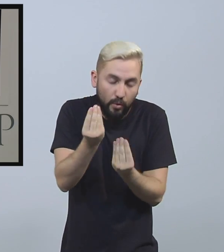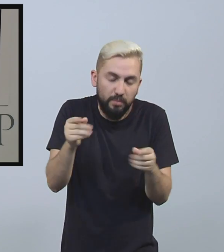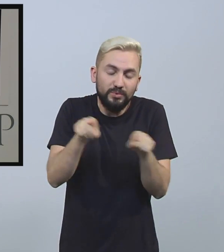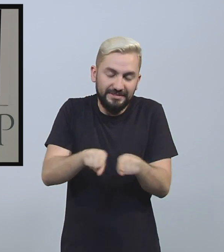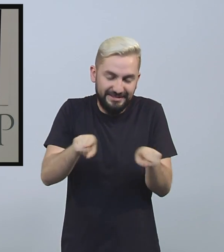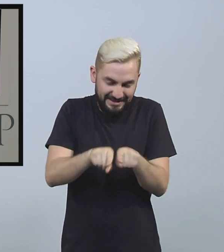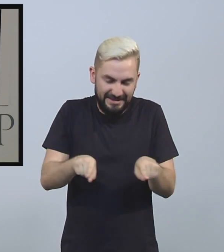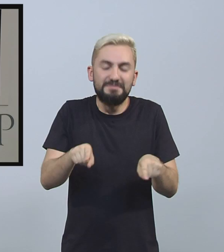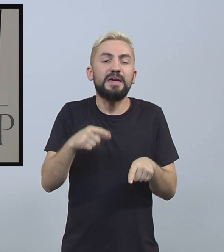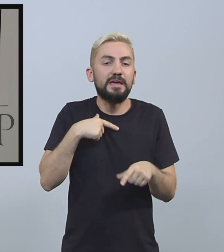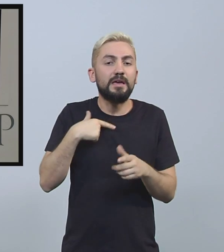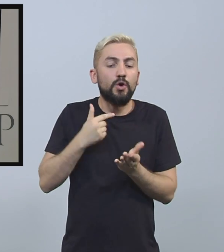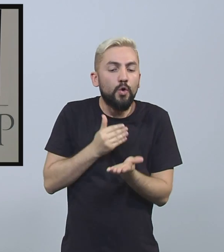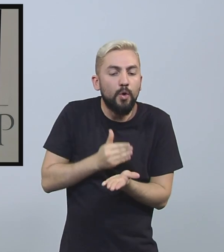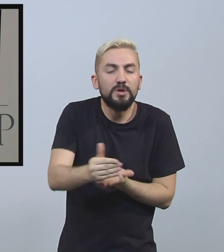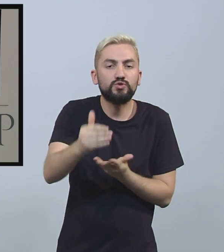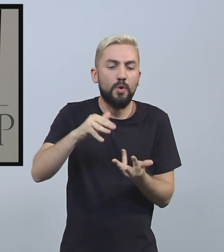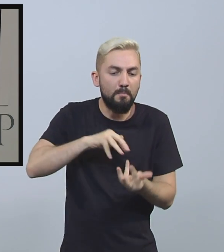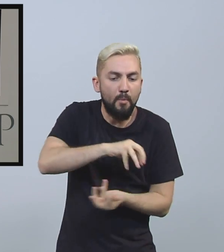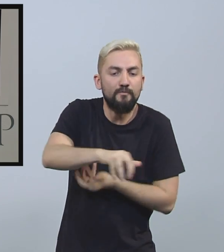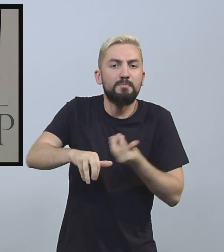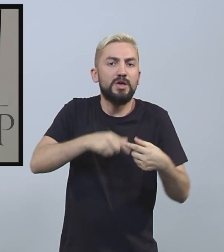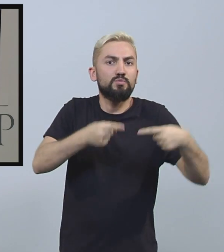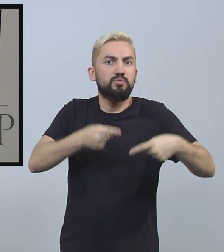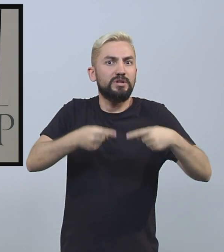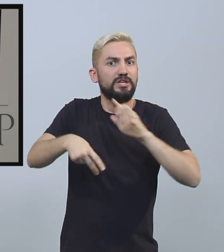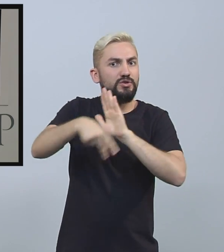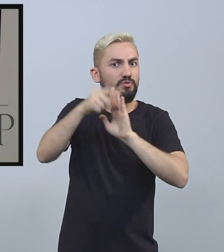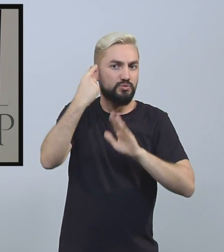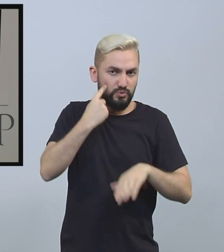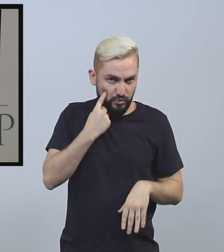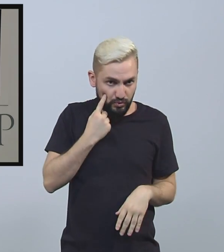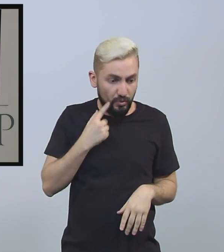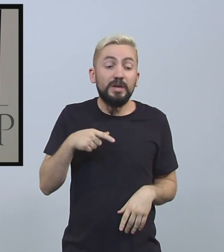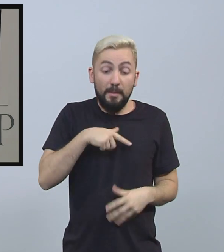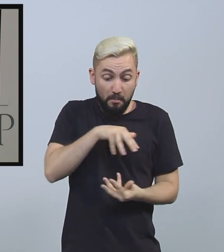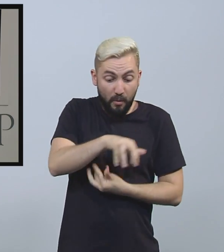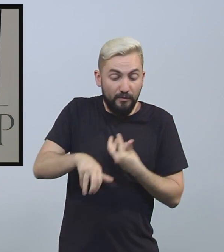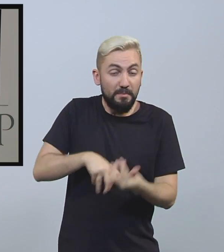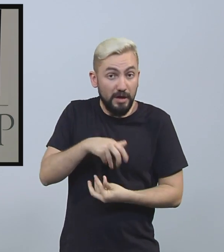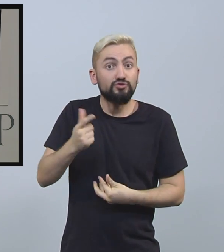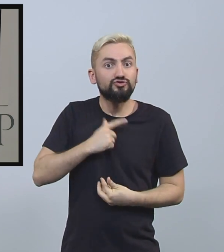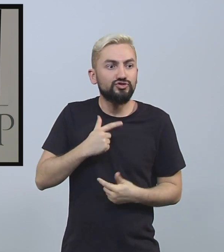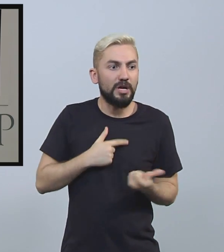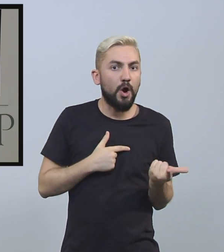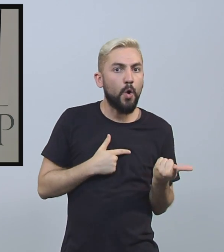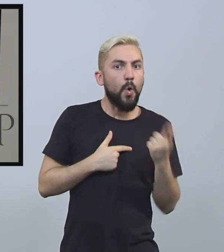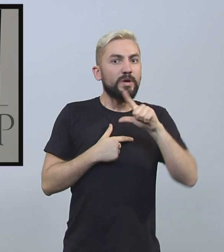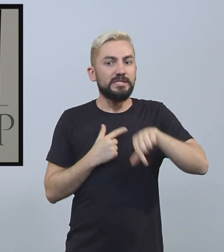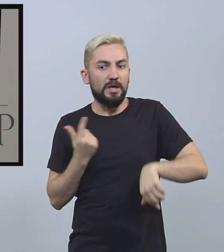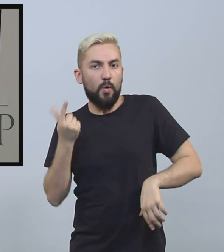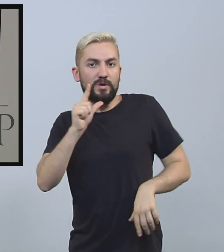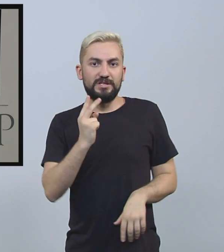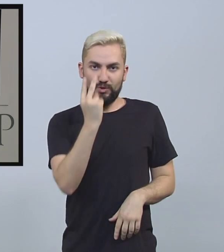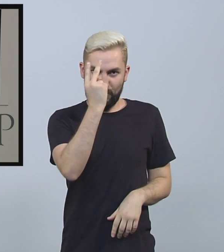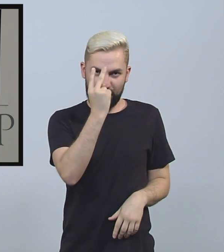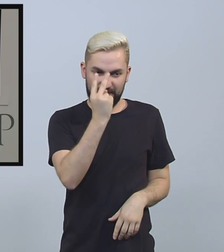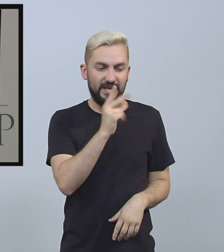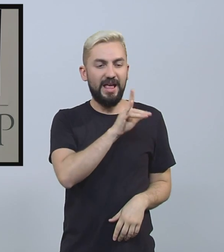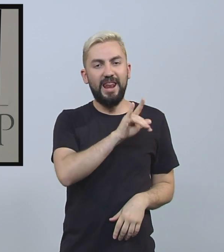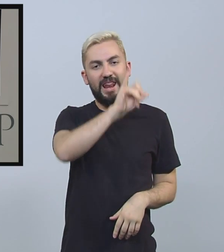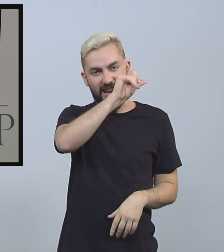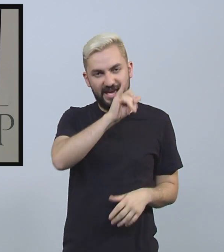primórdios do movimento político surdo, duas grandes conquistas desse movimento que são justamente a